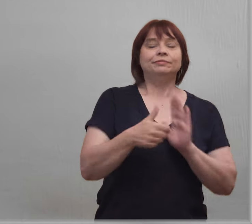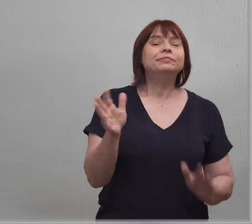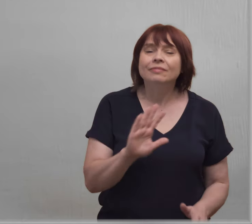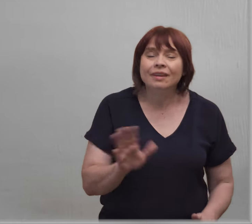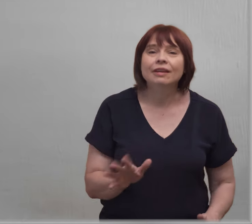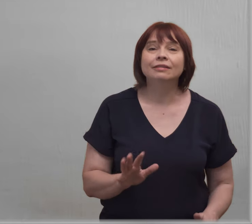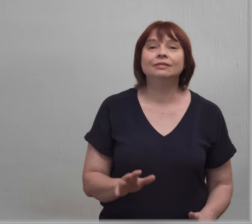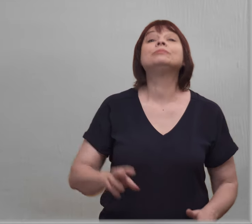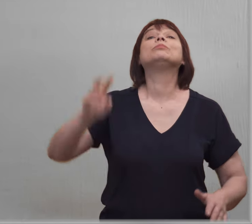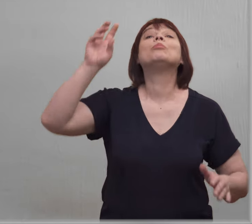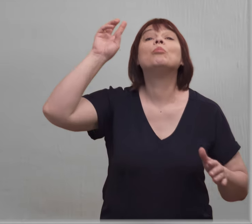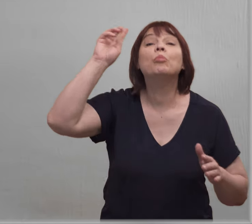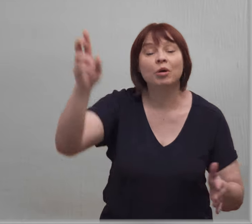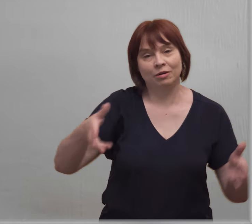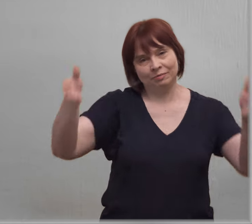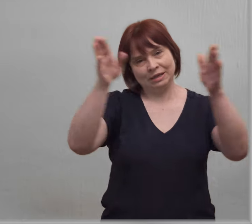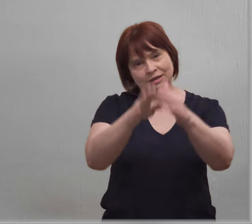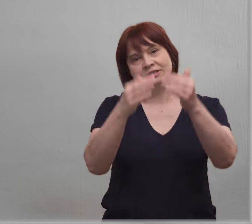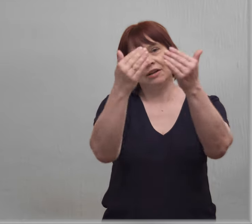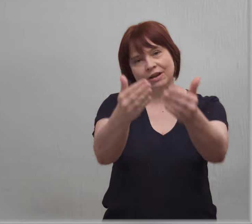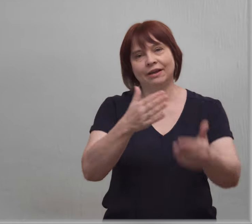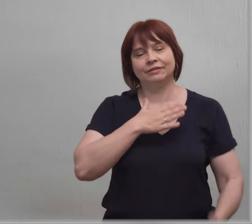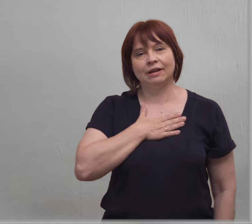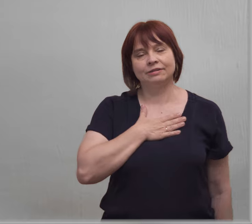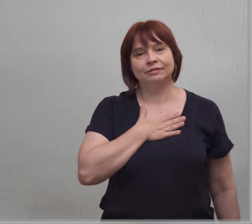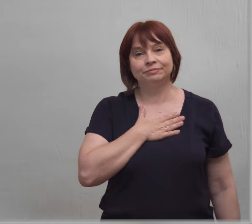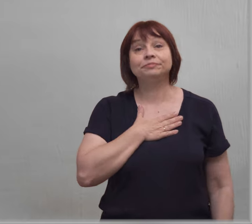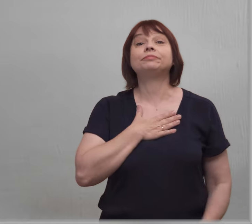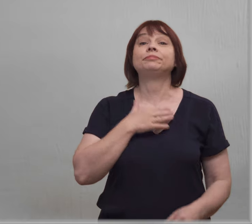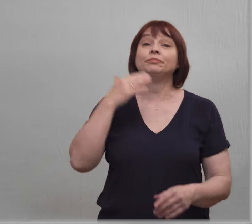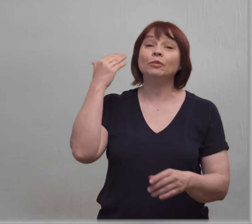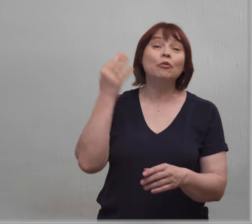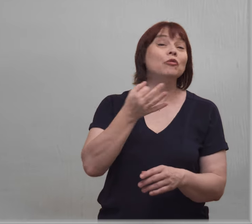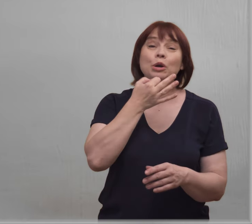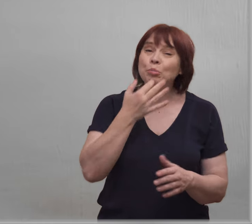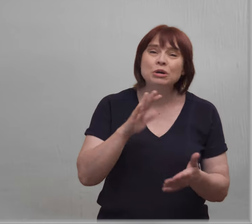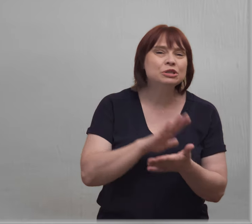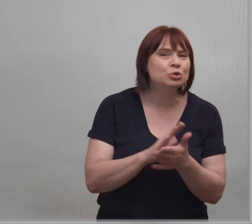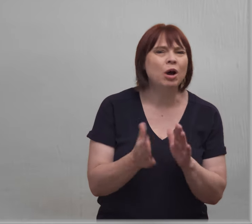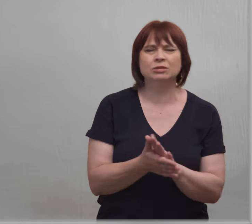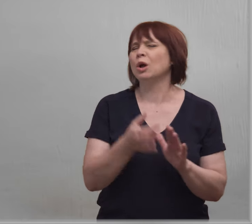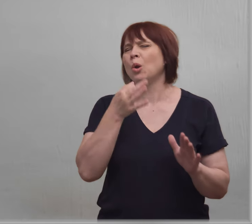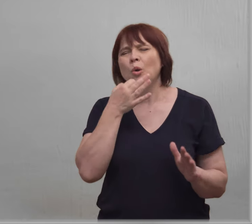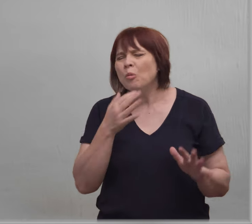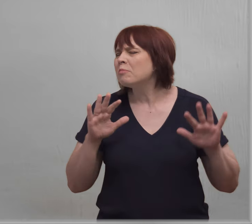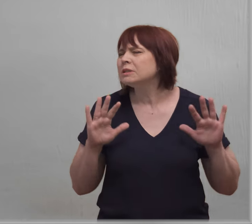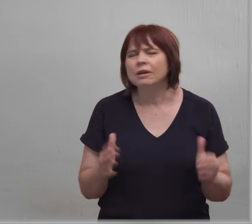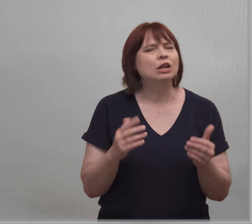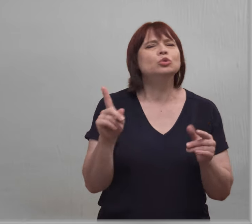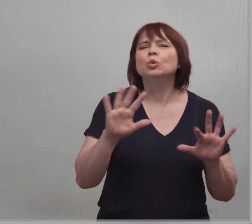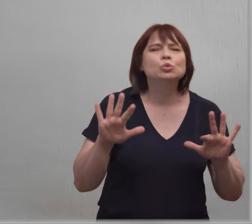сегодня Господь благословляет нас своим словом в любой ситуации, в любом обстоятельстве нашей